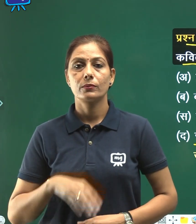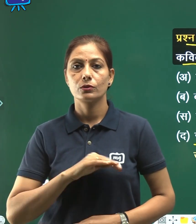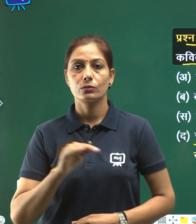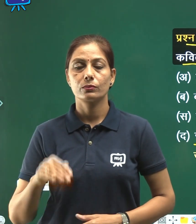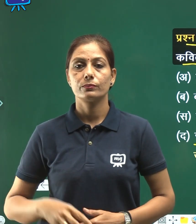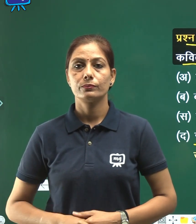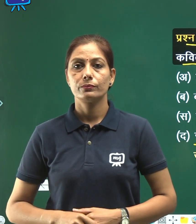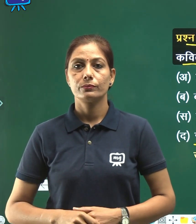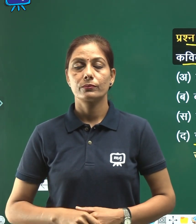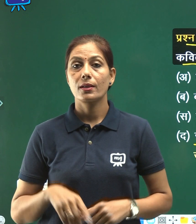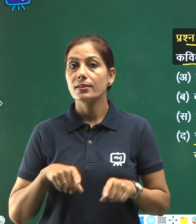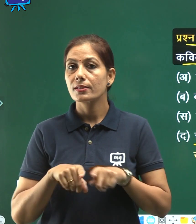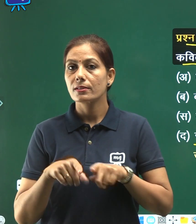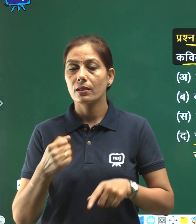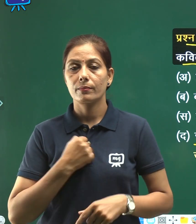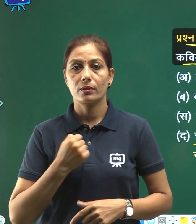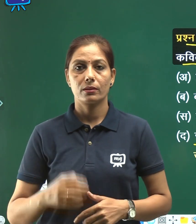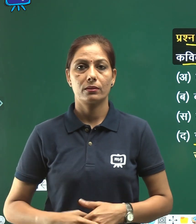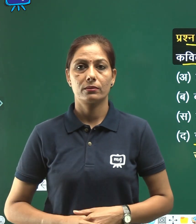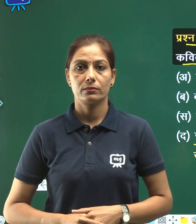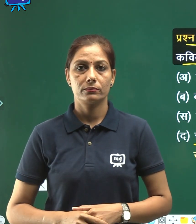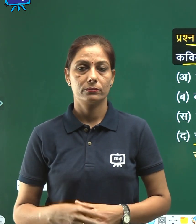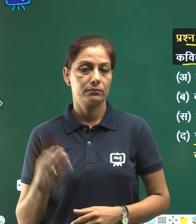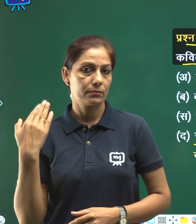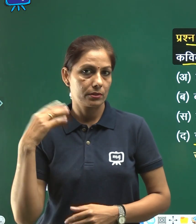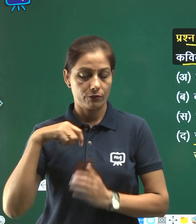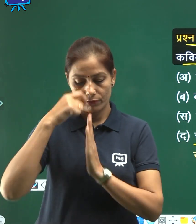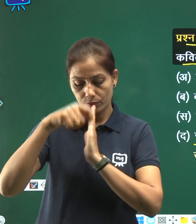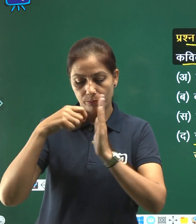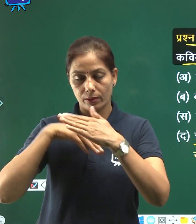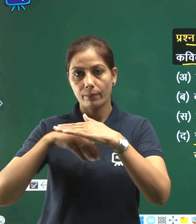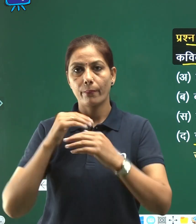बच्चों, जैसा हमने पिछले वीडियो में पढ़ा,